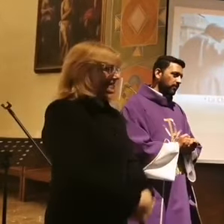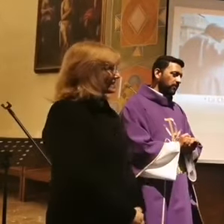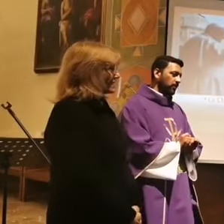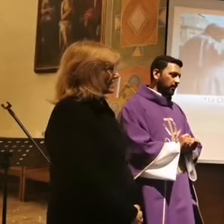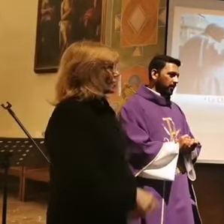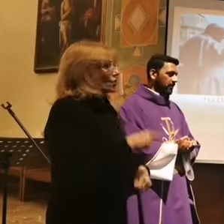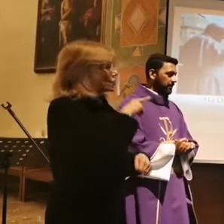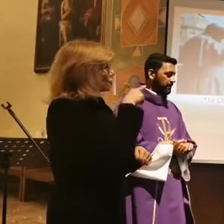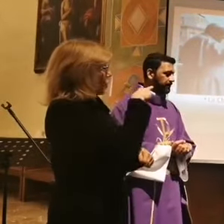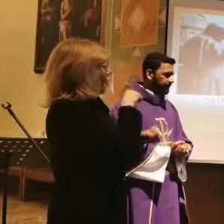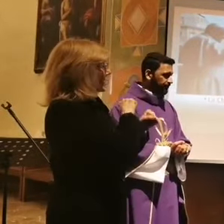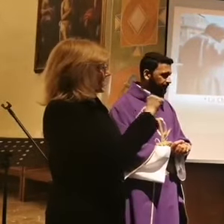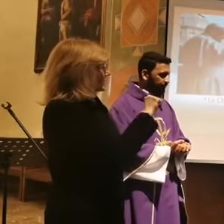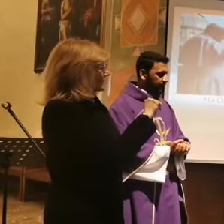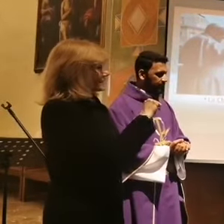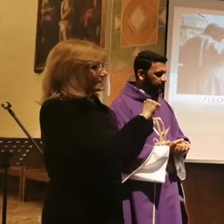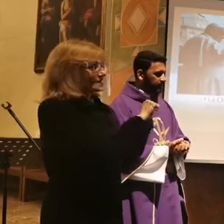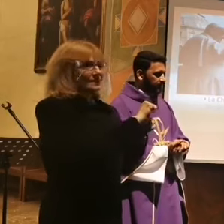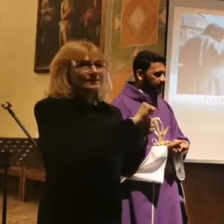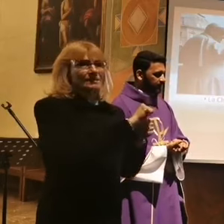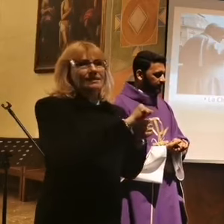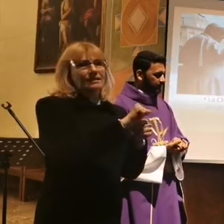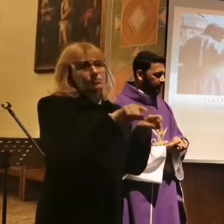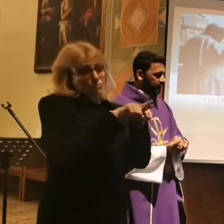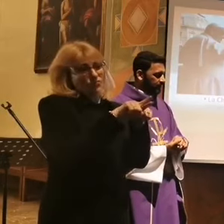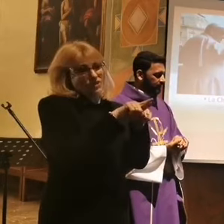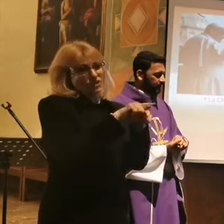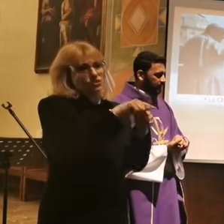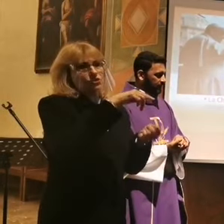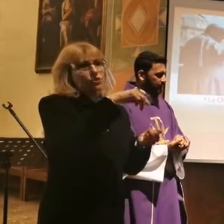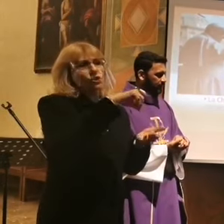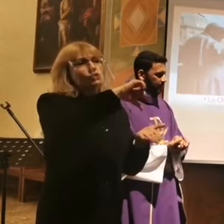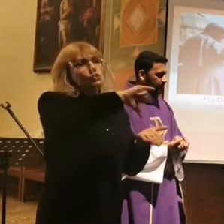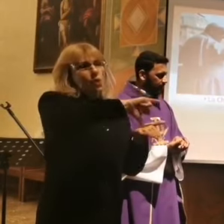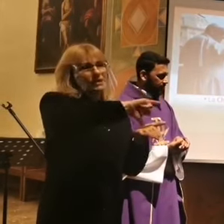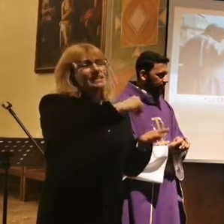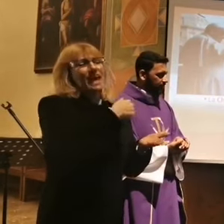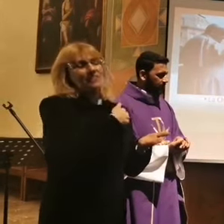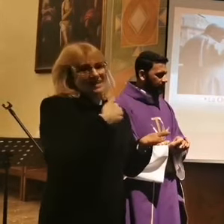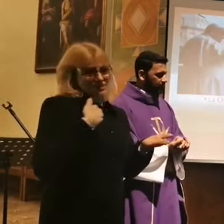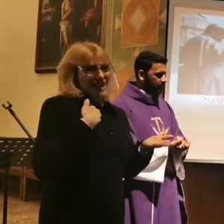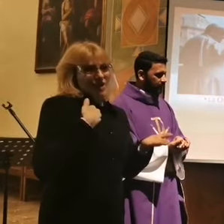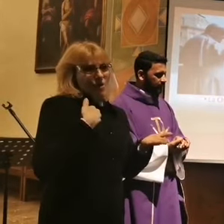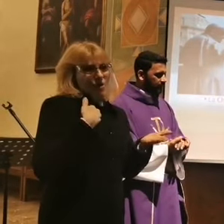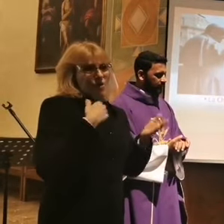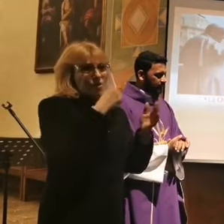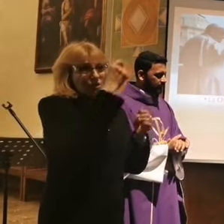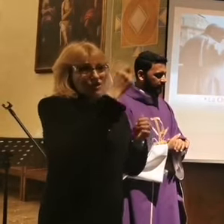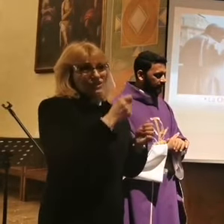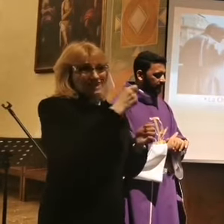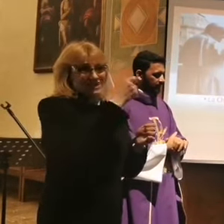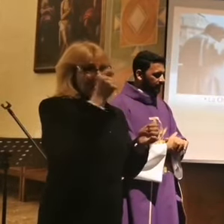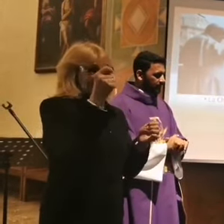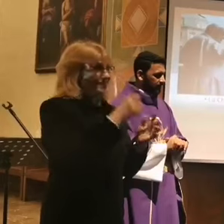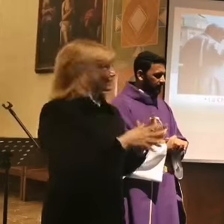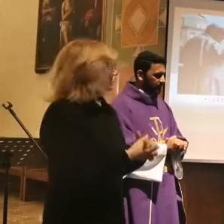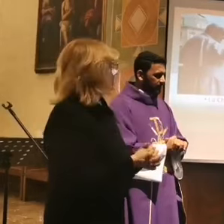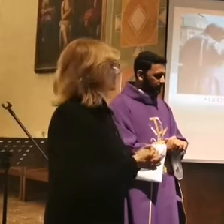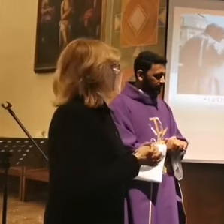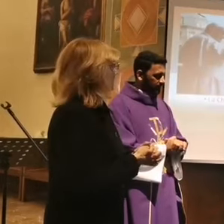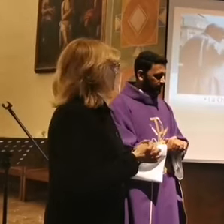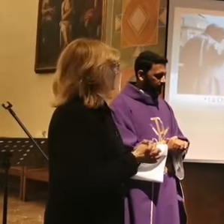To jest stolica też naszego chrześcijaństwa. Wiele osób często myli, kiedy widzi księży z Indii